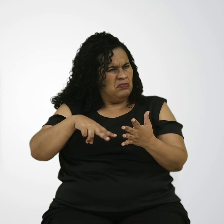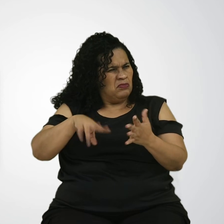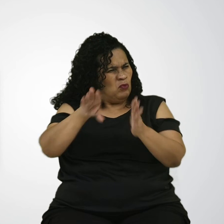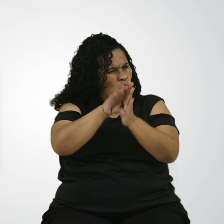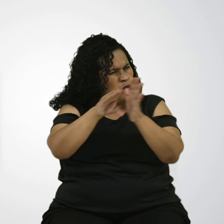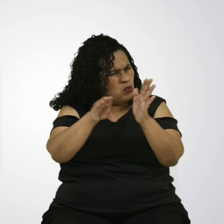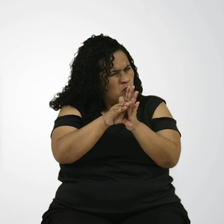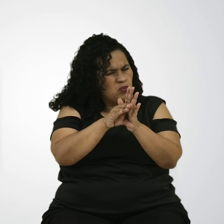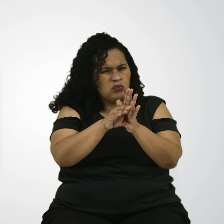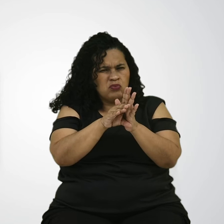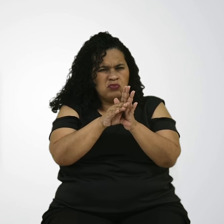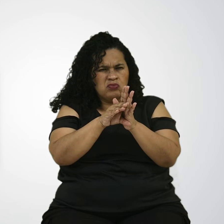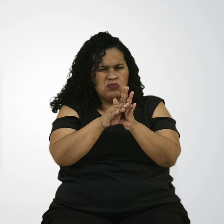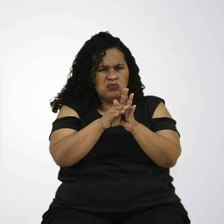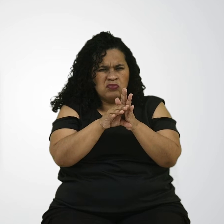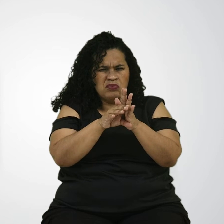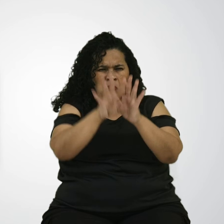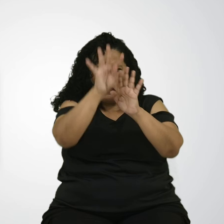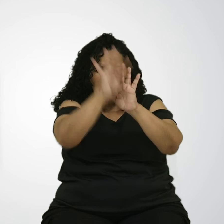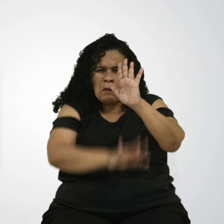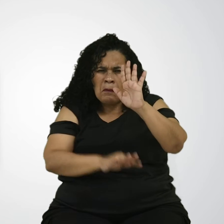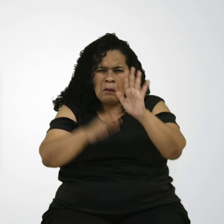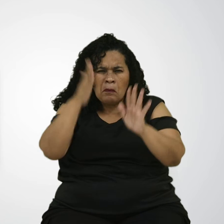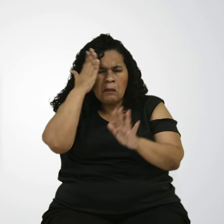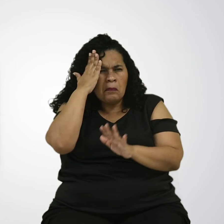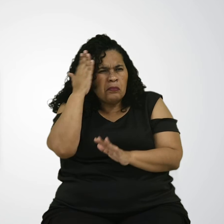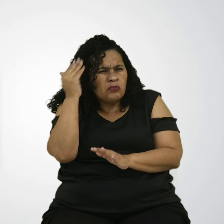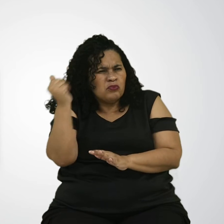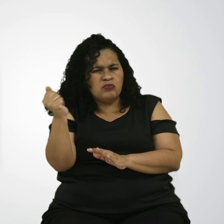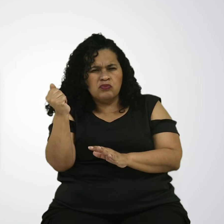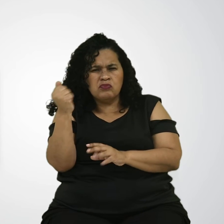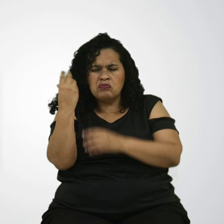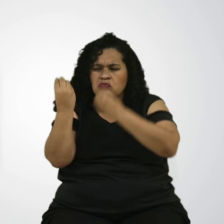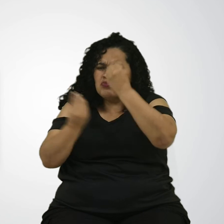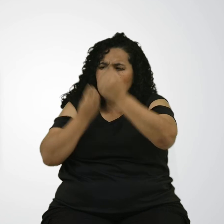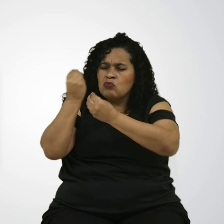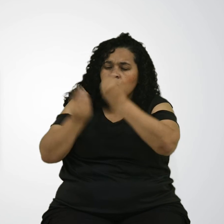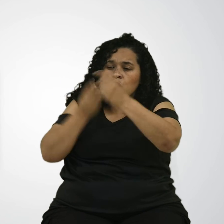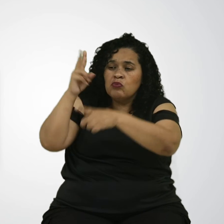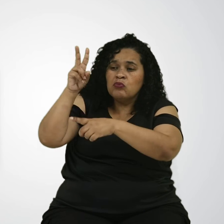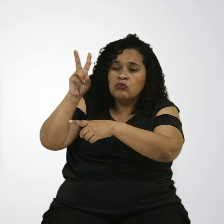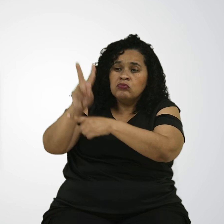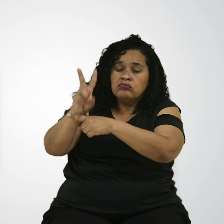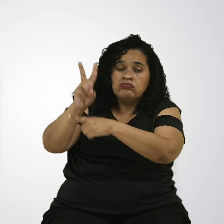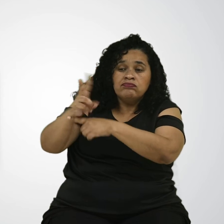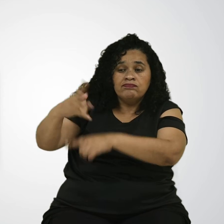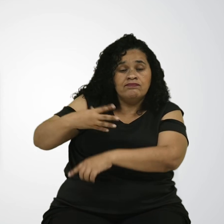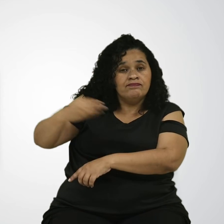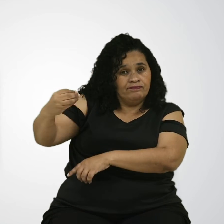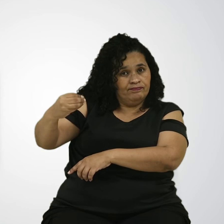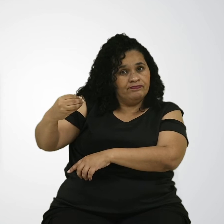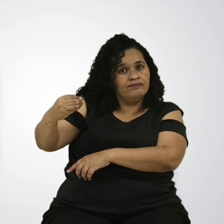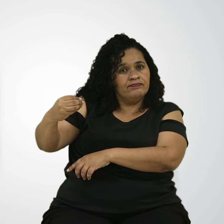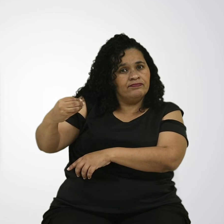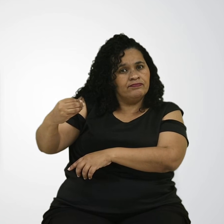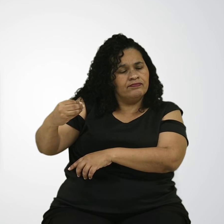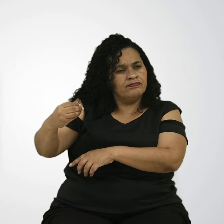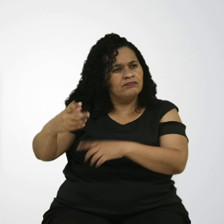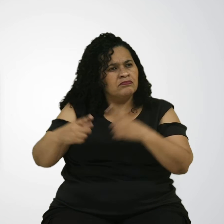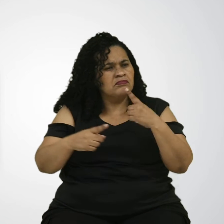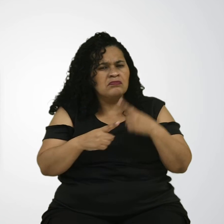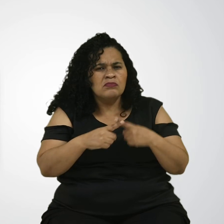Colossenses? Será que já leu os textos de Provérbios sobre criação de filhos? Provérbios é um problema, né? Você está entendendo? Porque